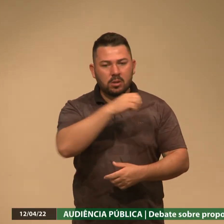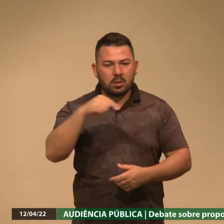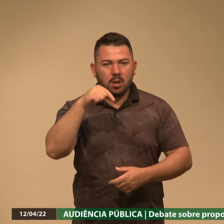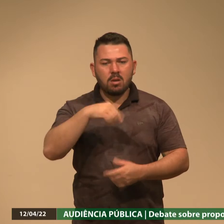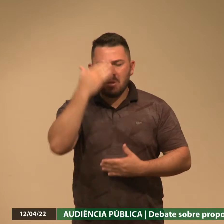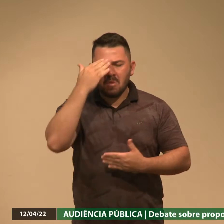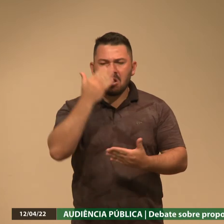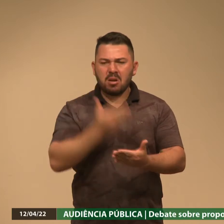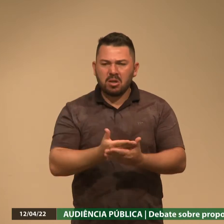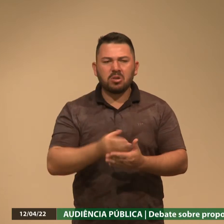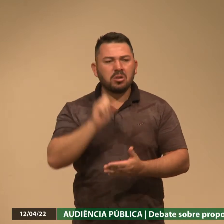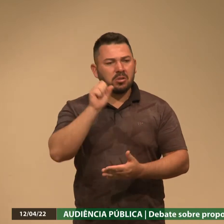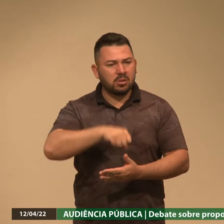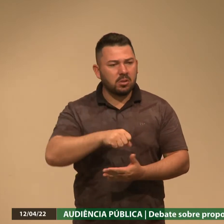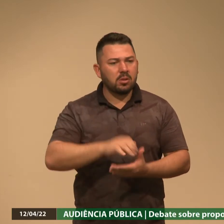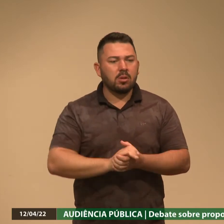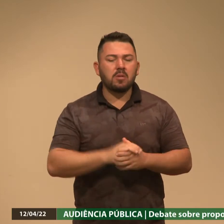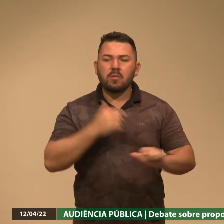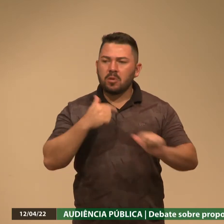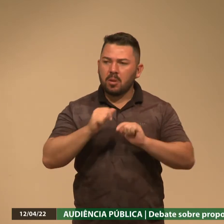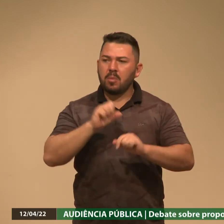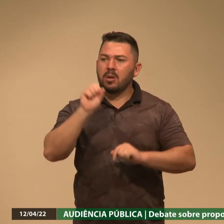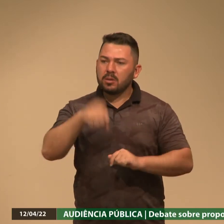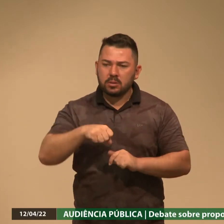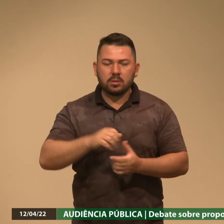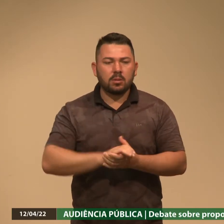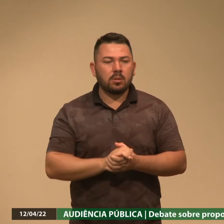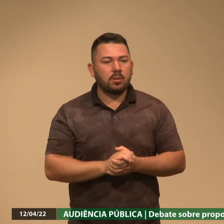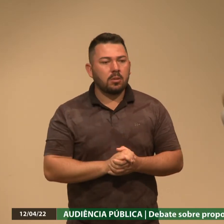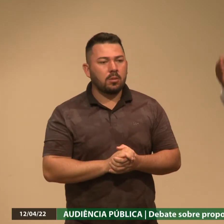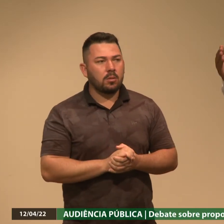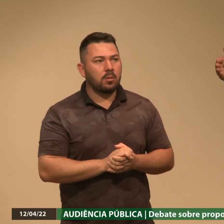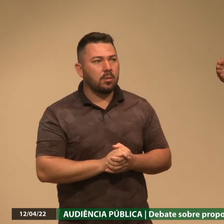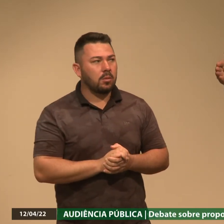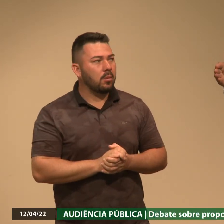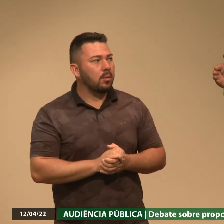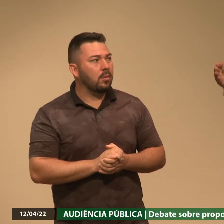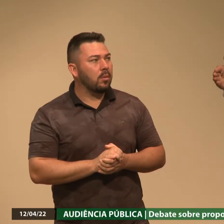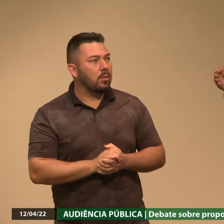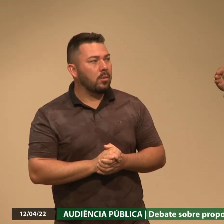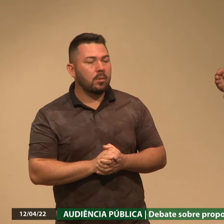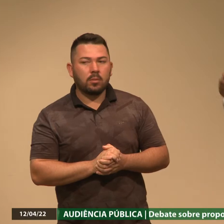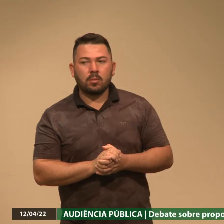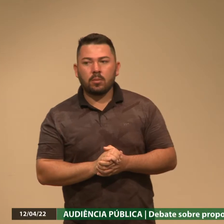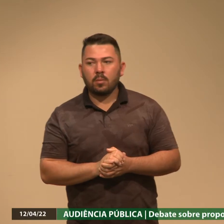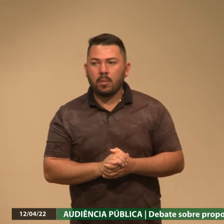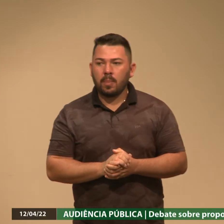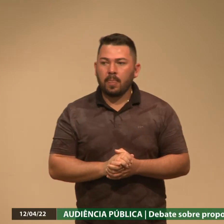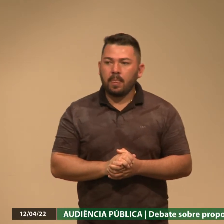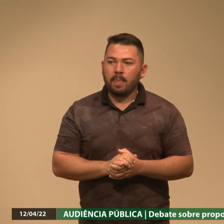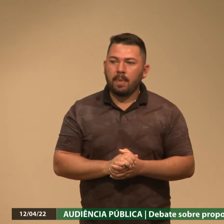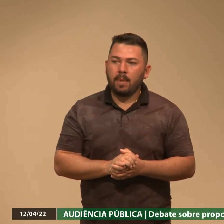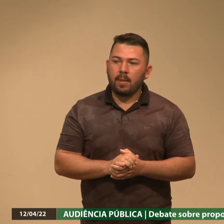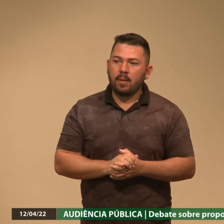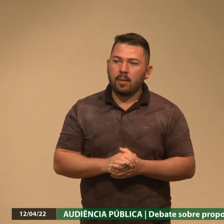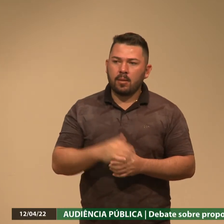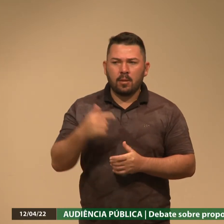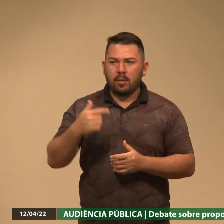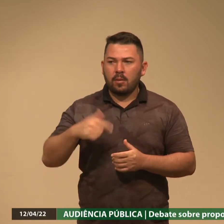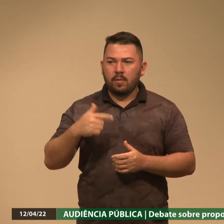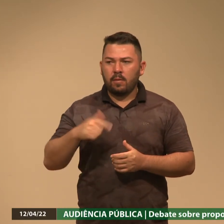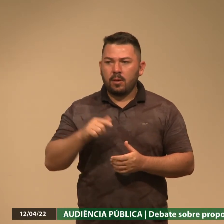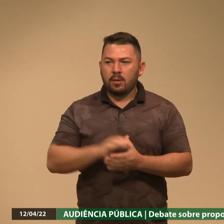eu creio nisso e nós vamos trabalhar para isso por isso que eu vou incomodar muito e não vai ter figura decorativa